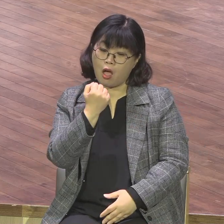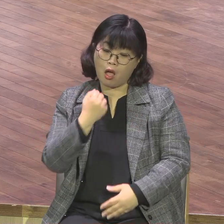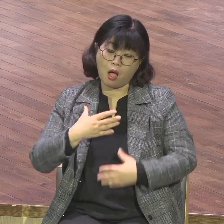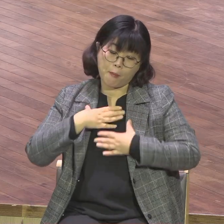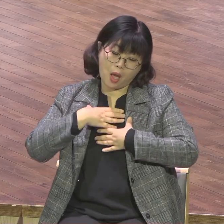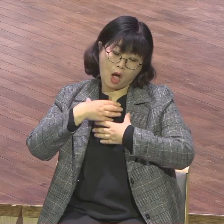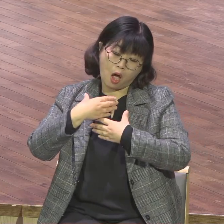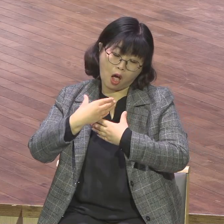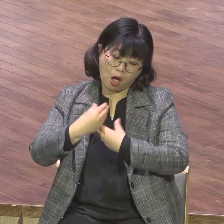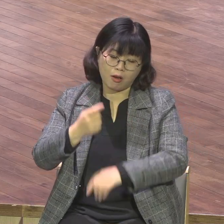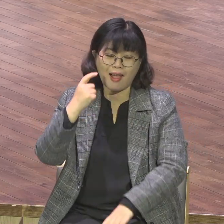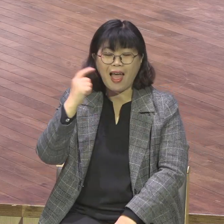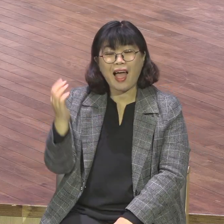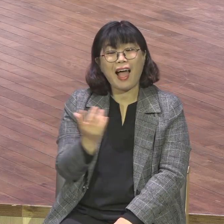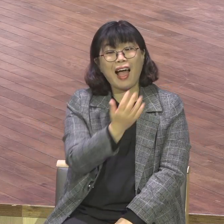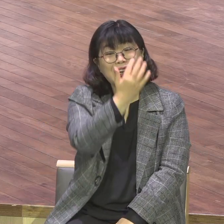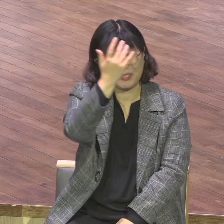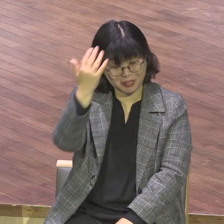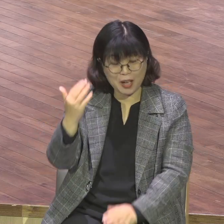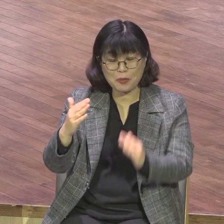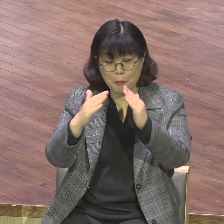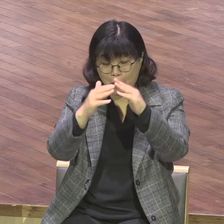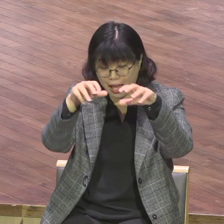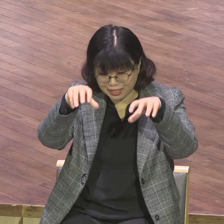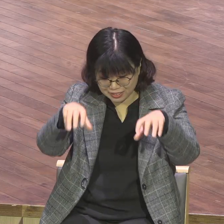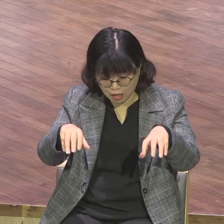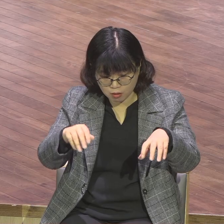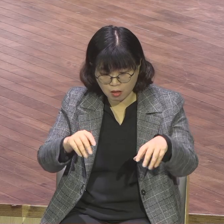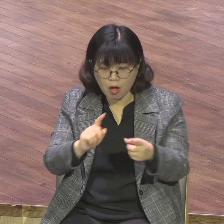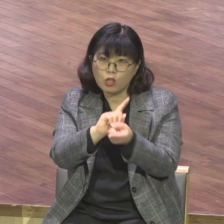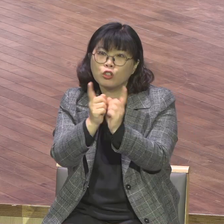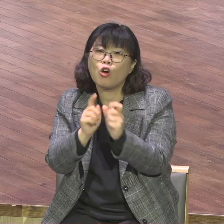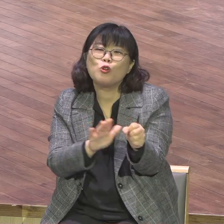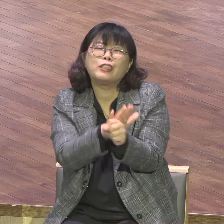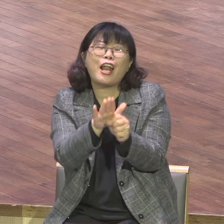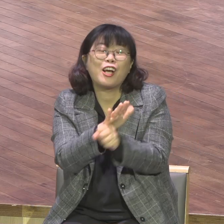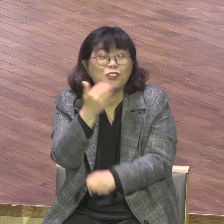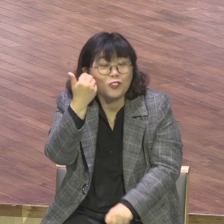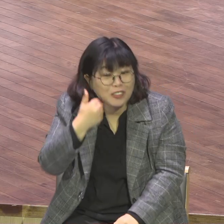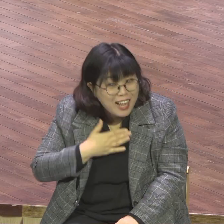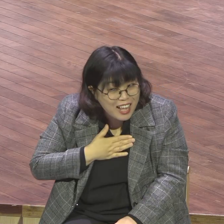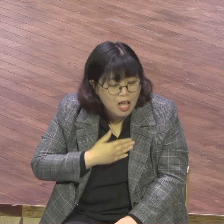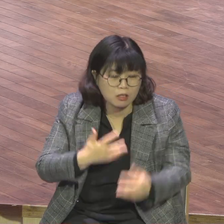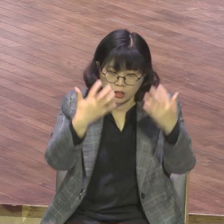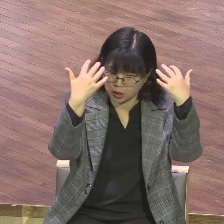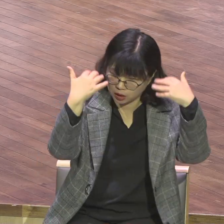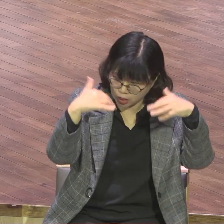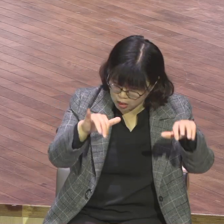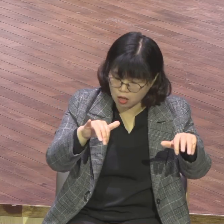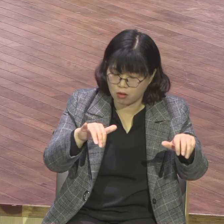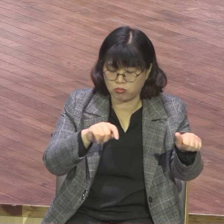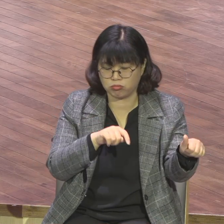서로를 너무나 사랑하고 사랑하는 사자와 소가 있었어요.